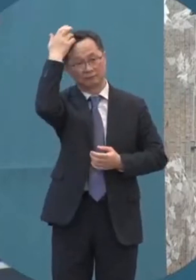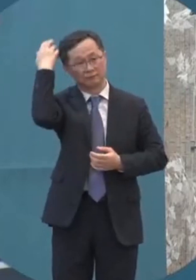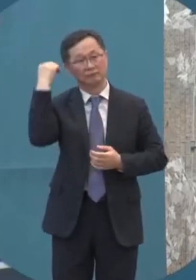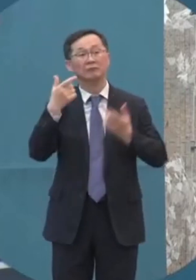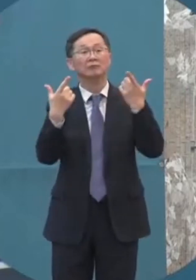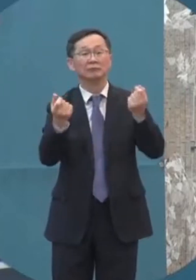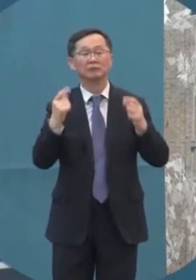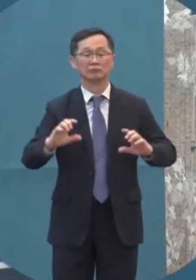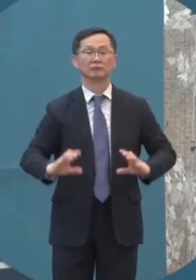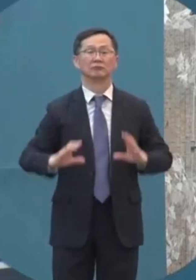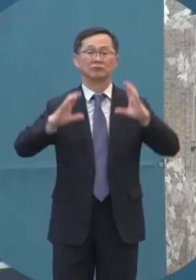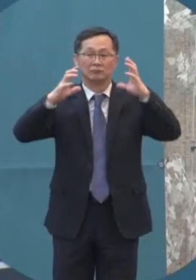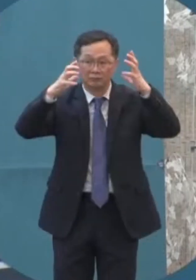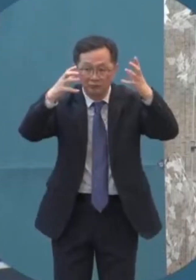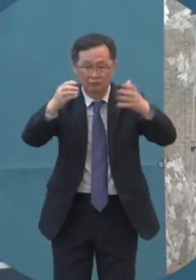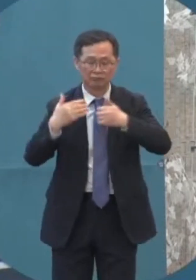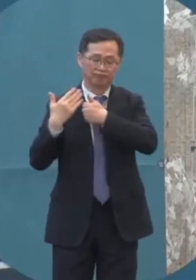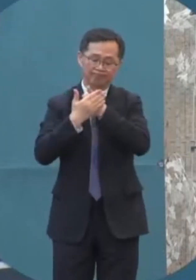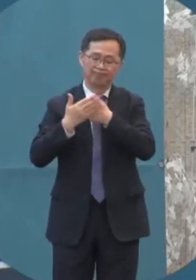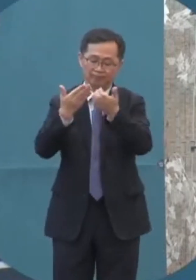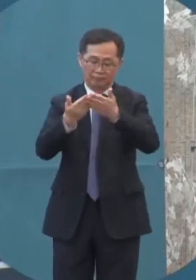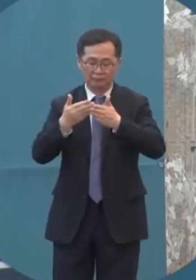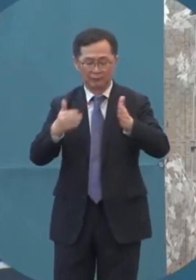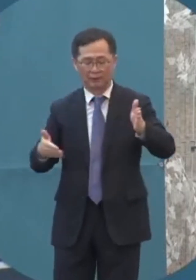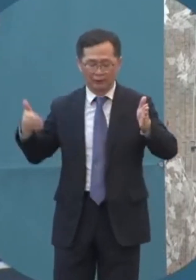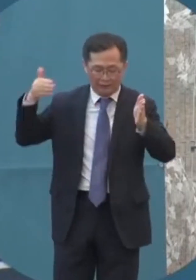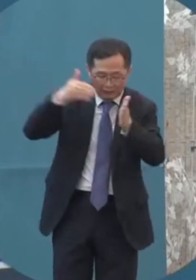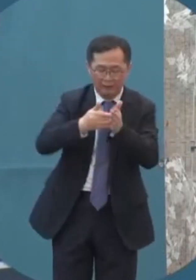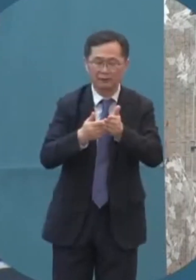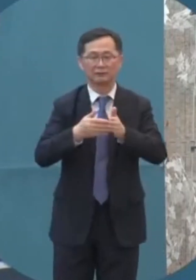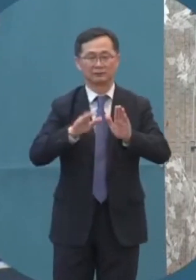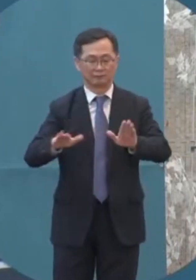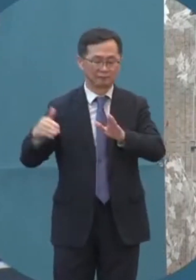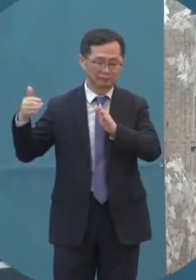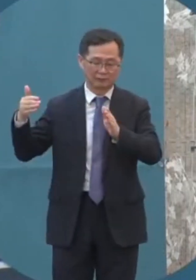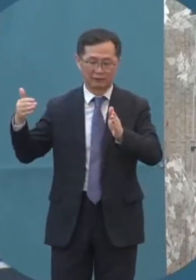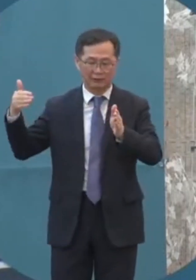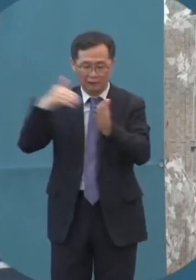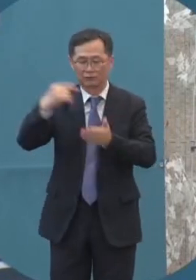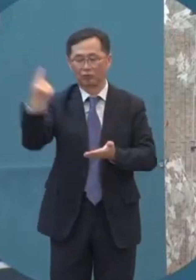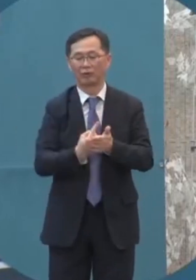그렇게 국가의 혜택을 받으면서 여기까지 왔습니다.